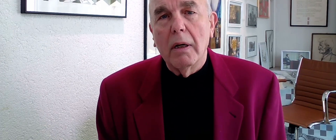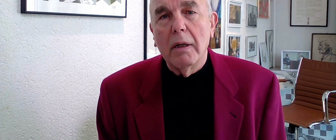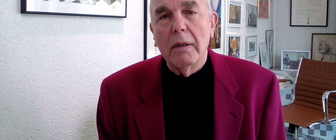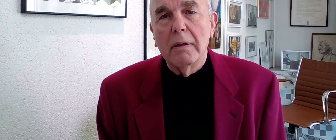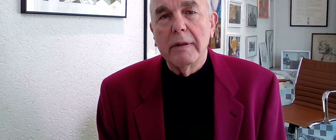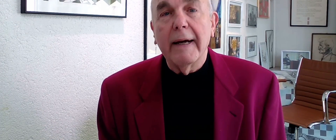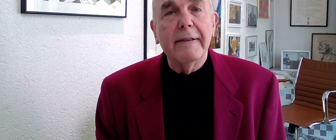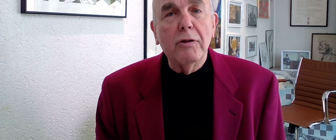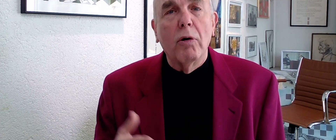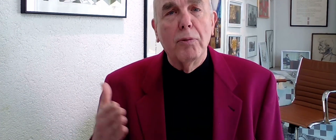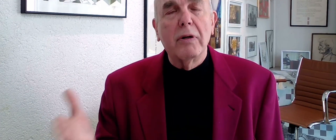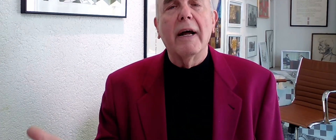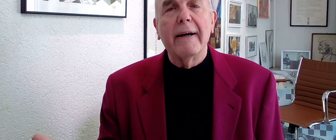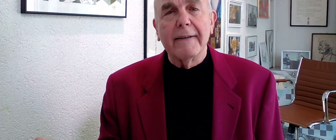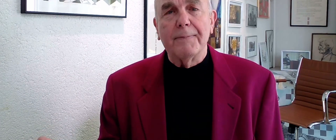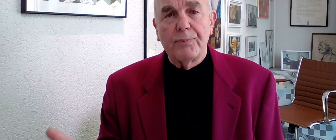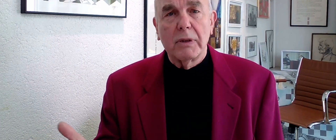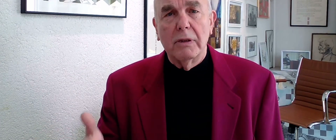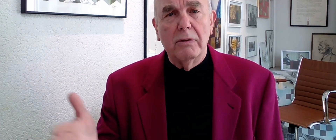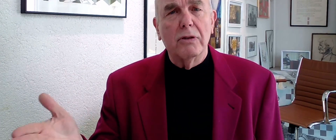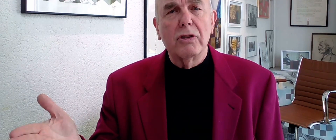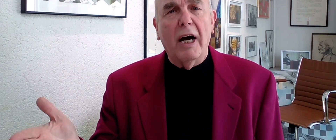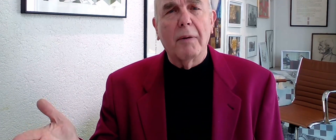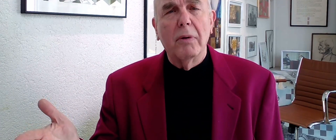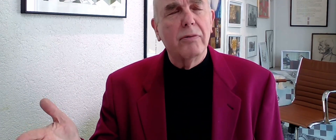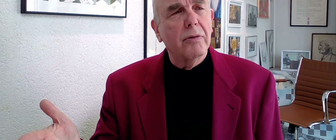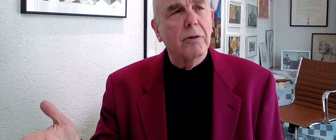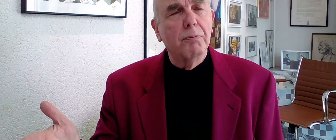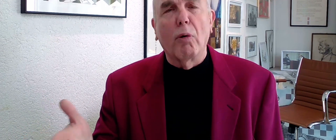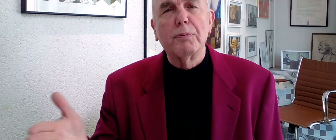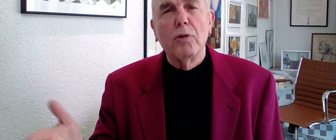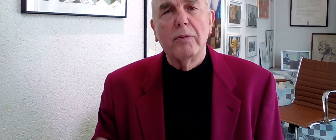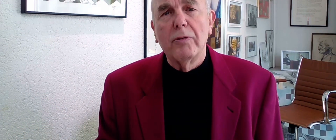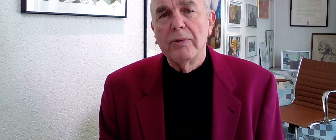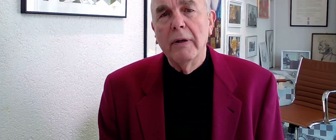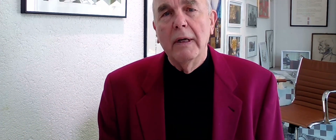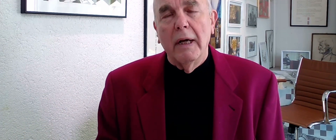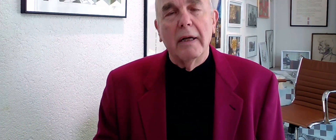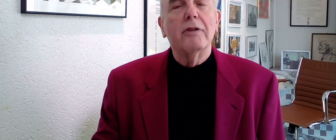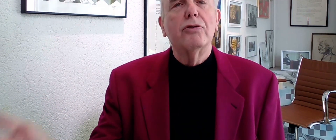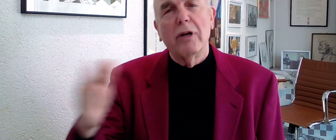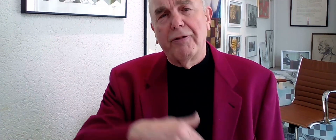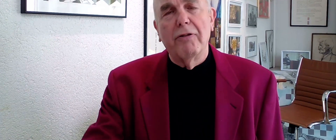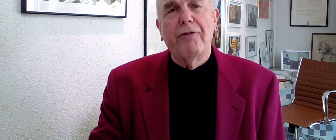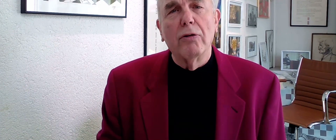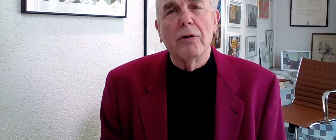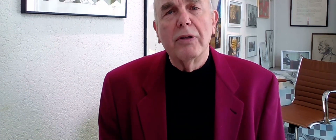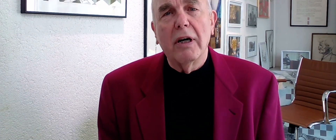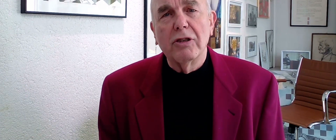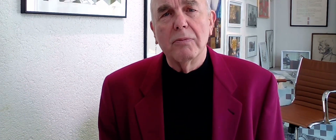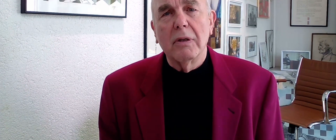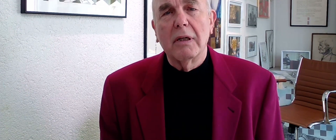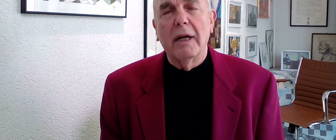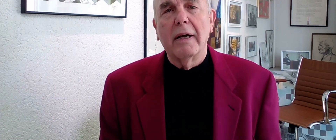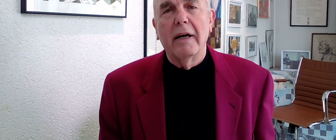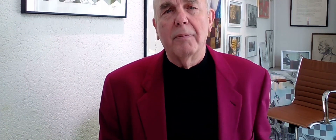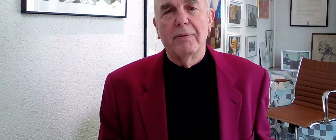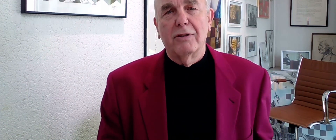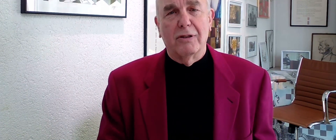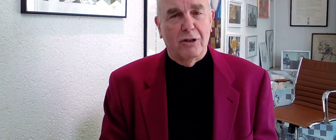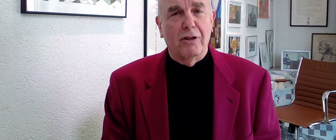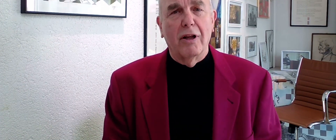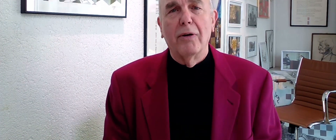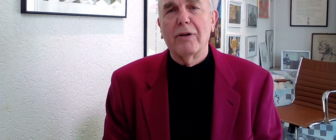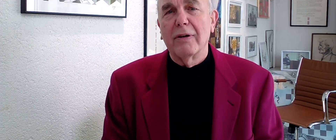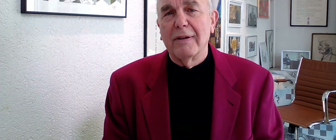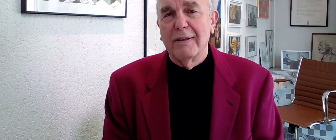Verder, degene die nog een boek krijgen, het boksboek bijvoorbeeld, stuur even een fotootje als je hem gekregen hebt,